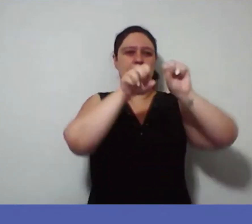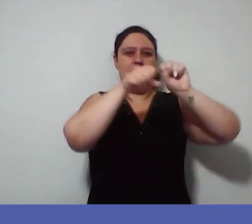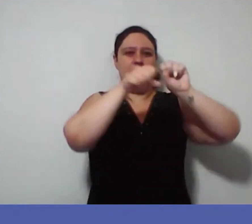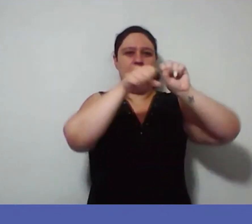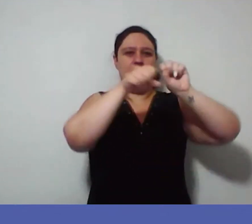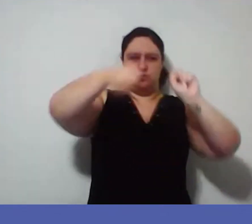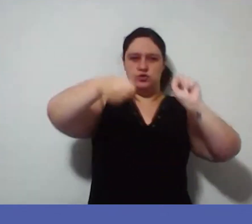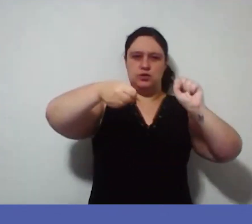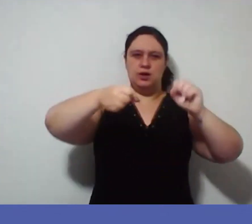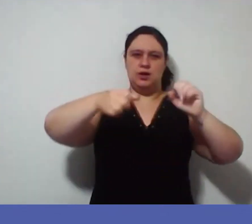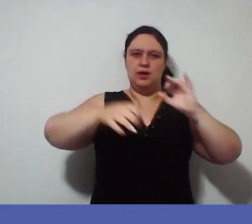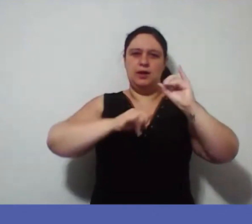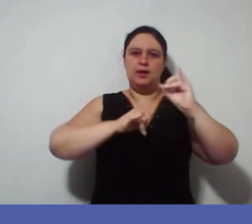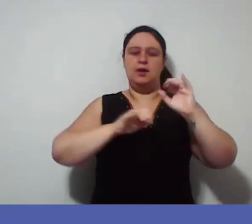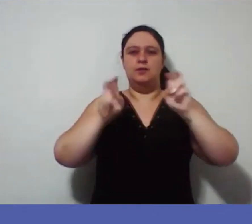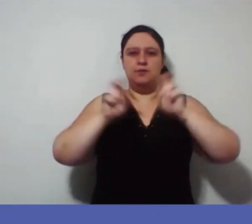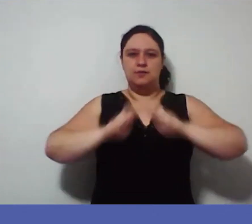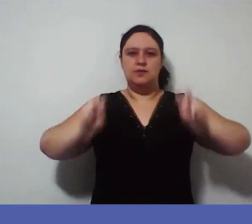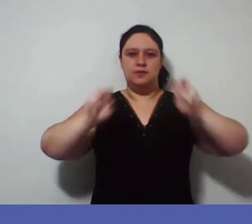inúmeros